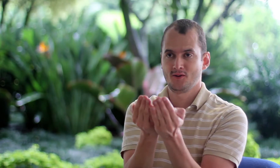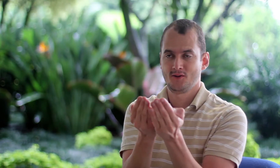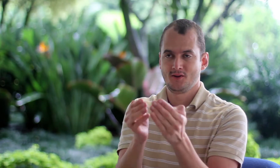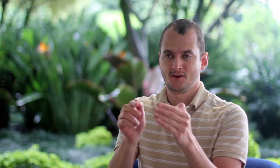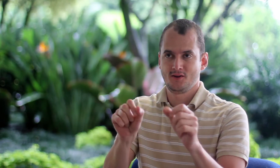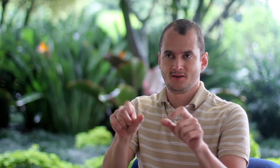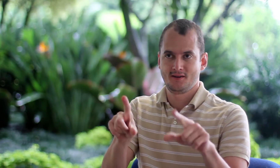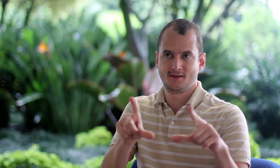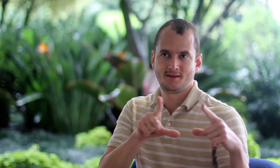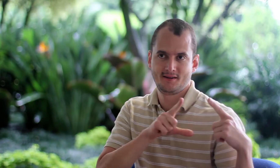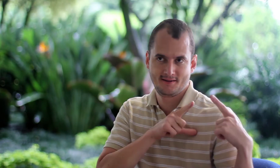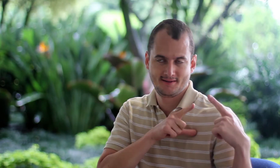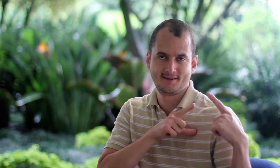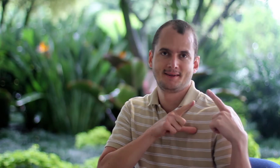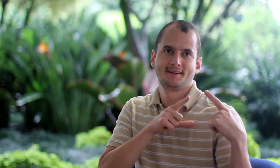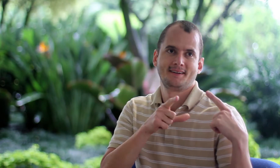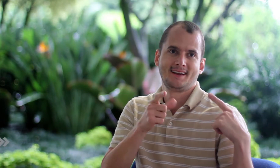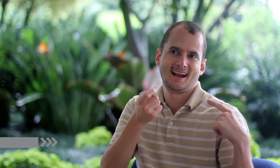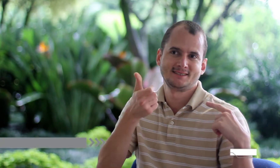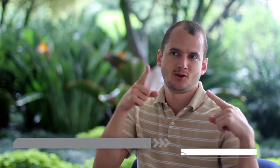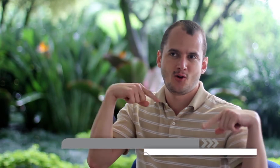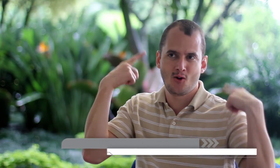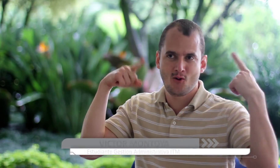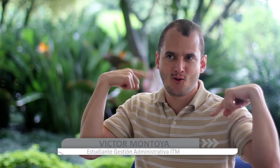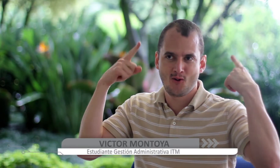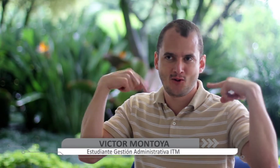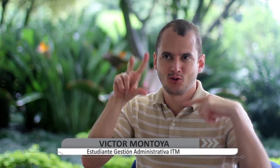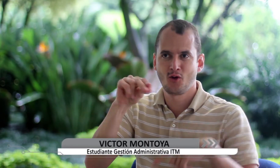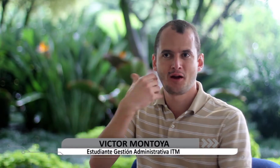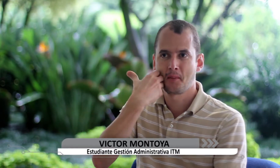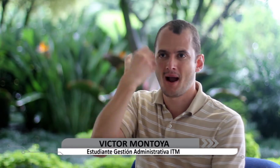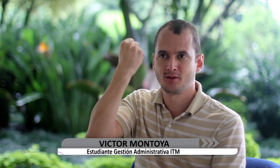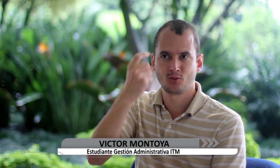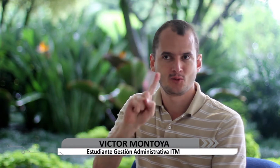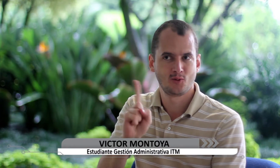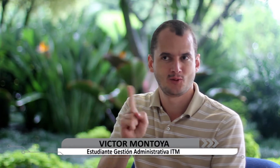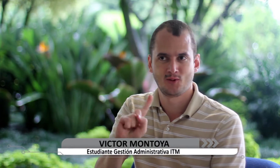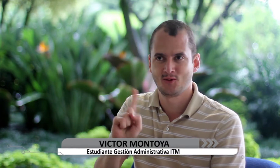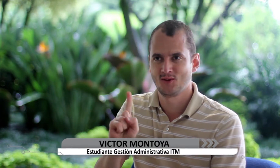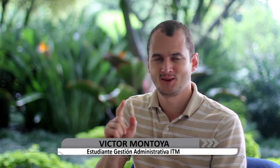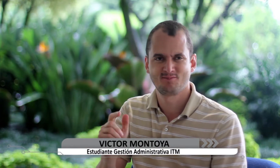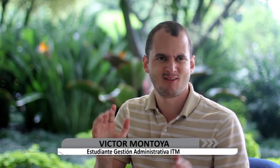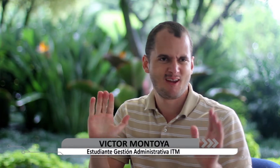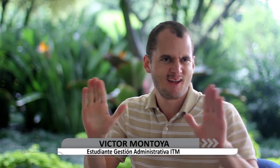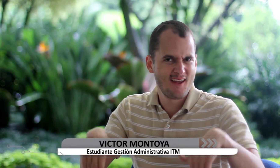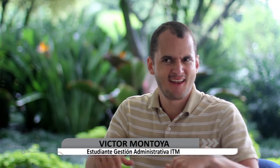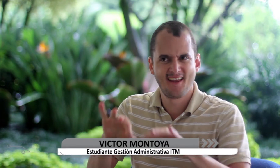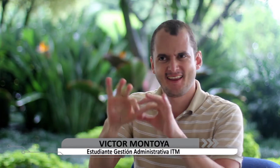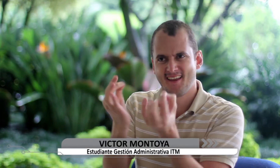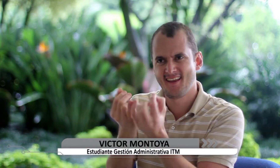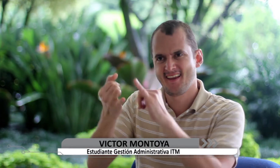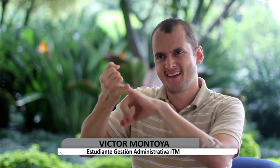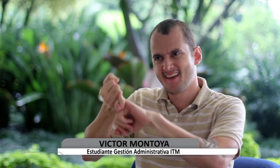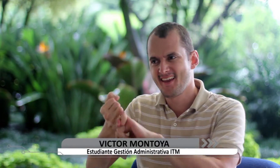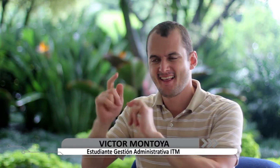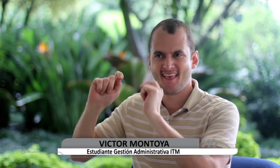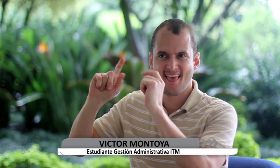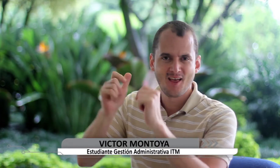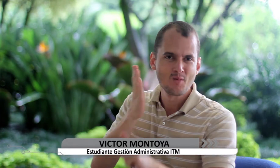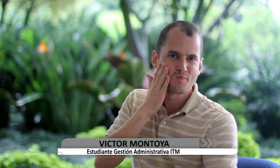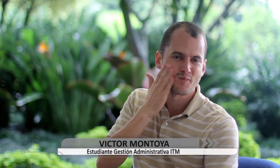Bueno, en el colegio, cuando egresé del colegio, era muy loco, no había madurado. Todo era